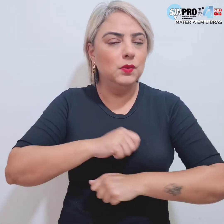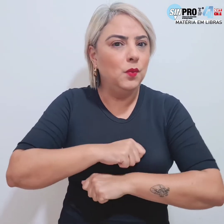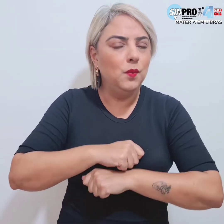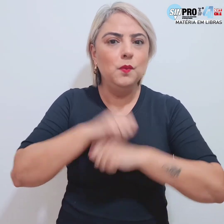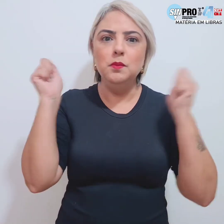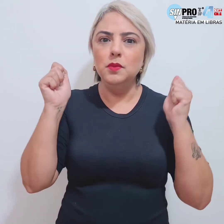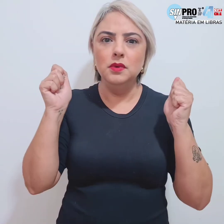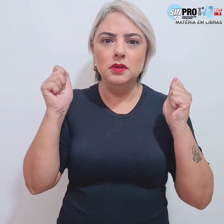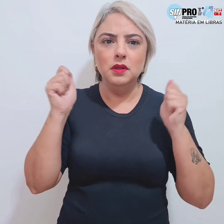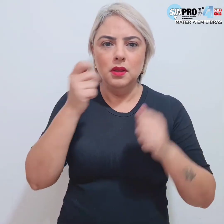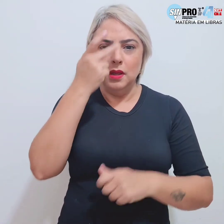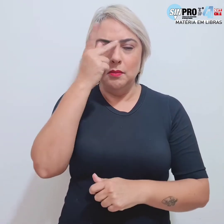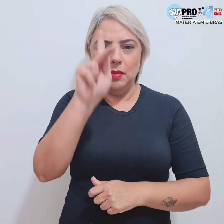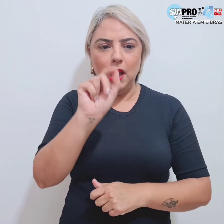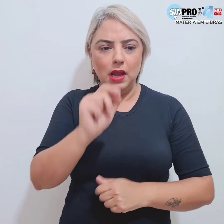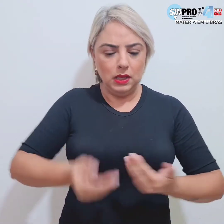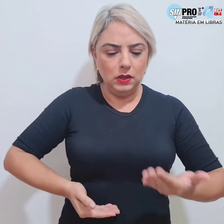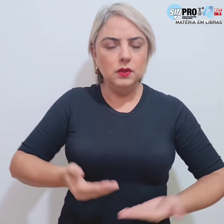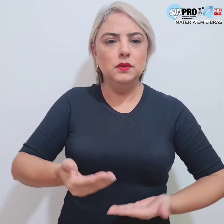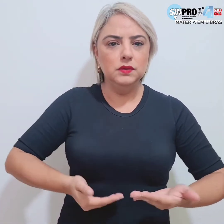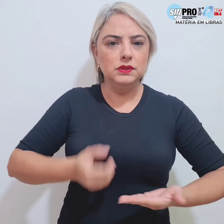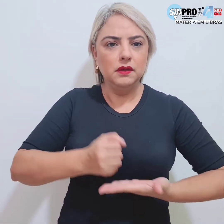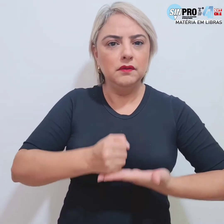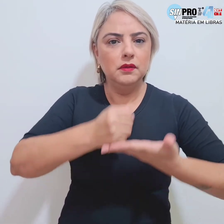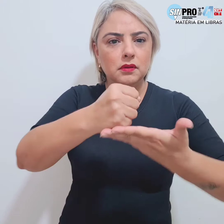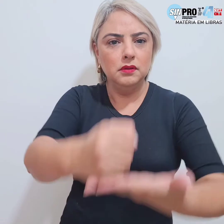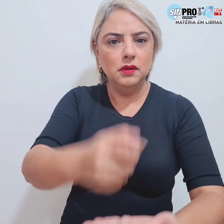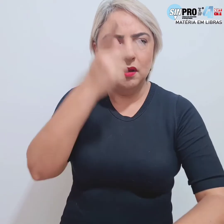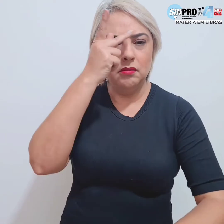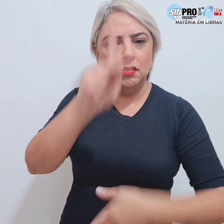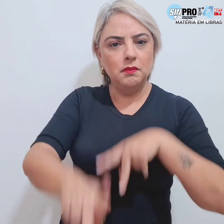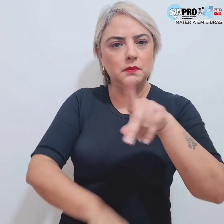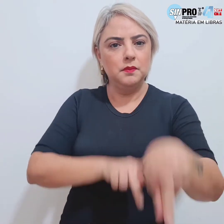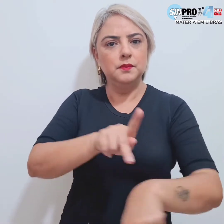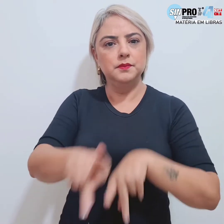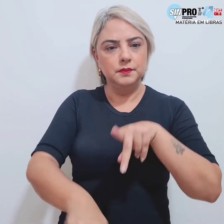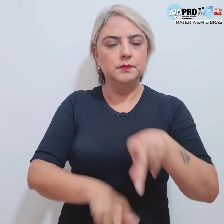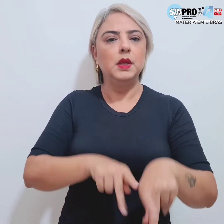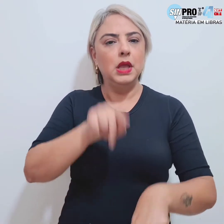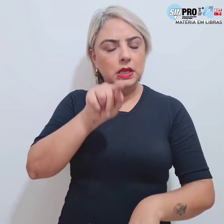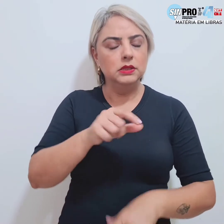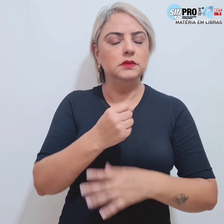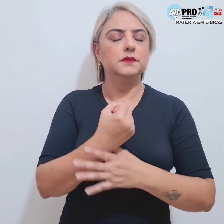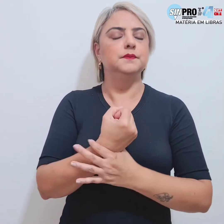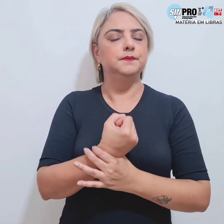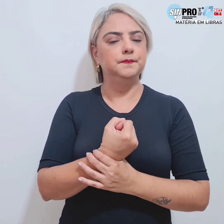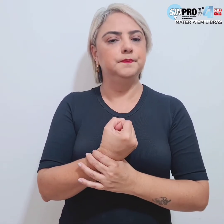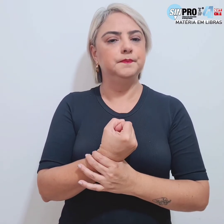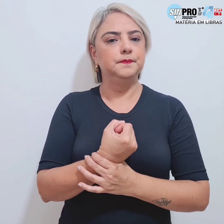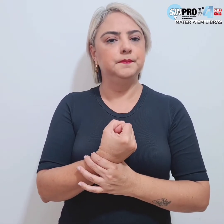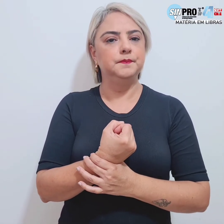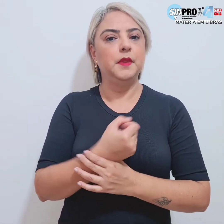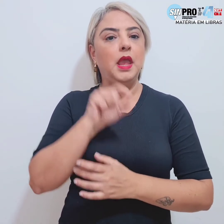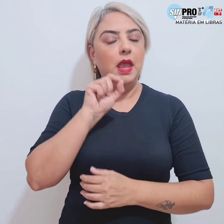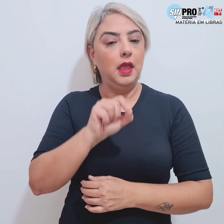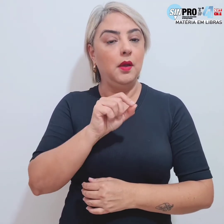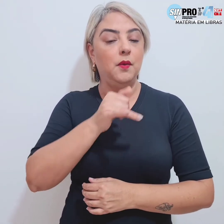o impossível para que os serviços prestados à população sejam garantidos. É